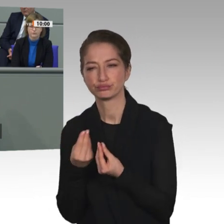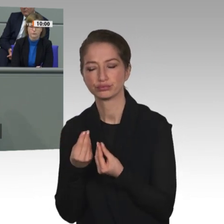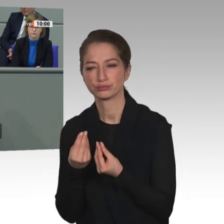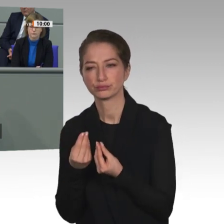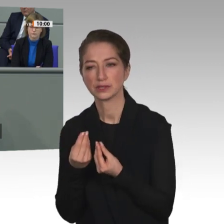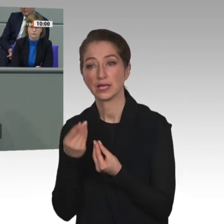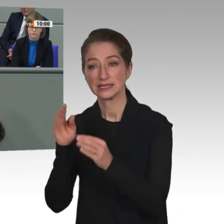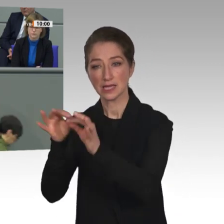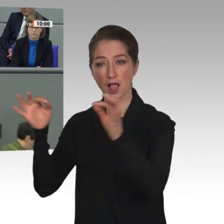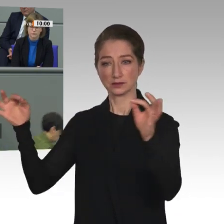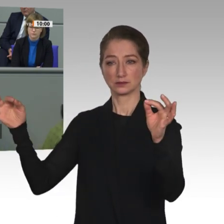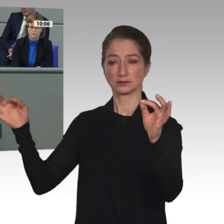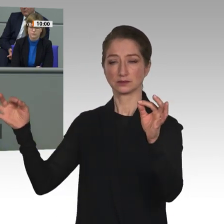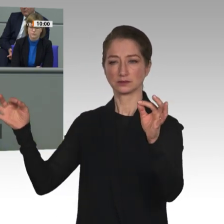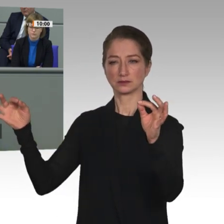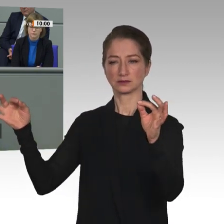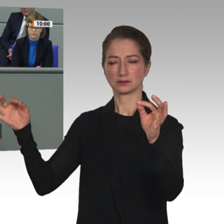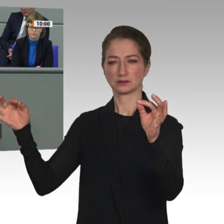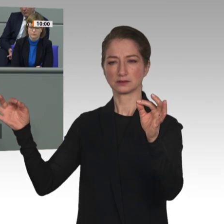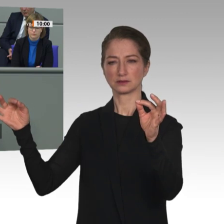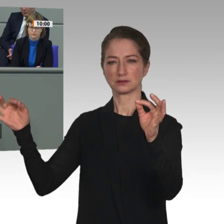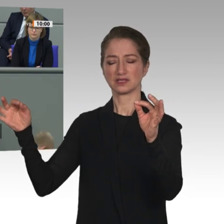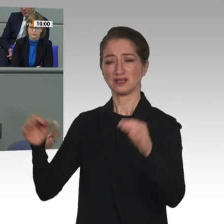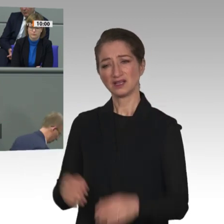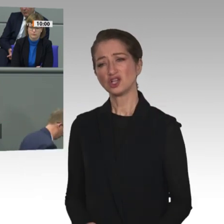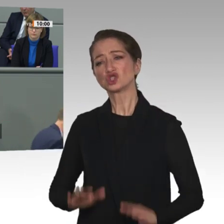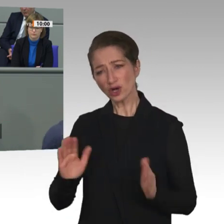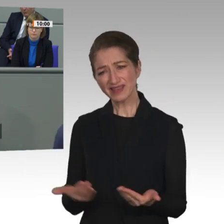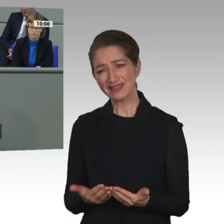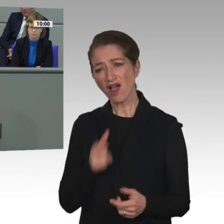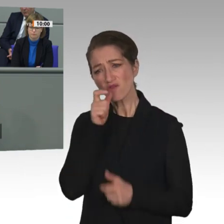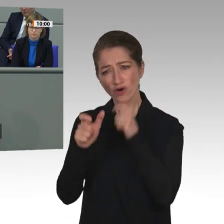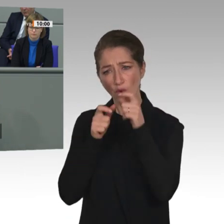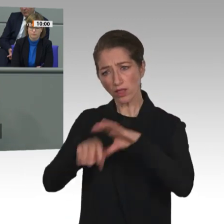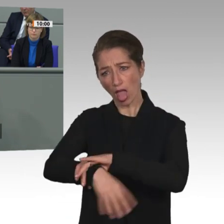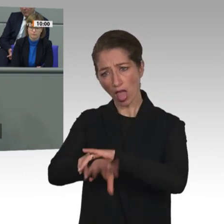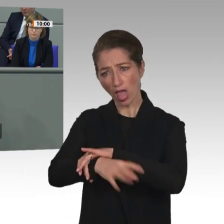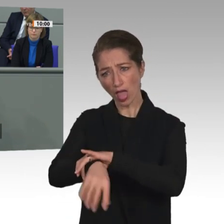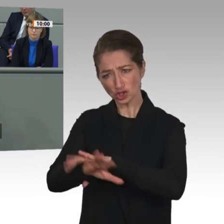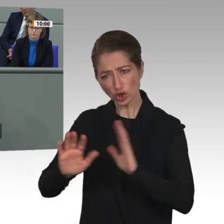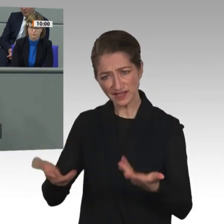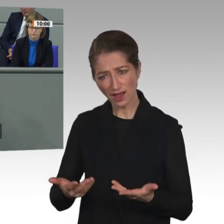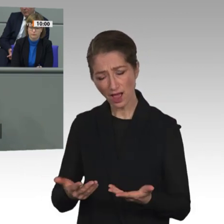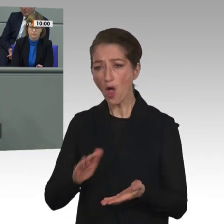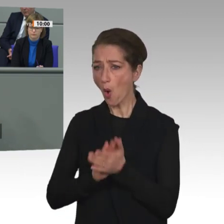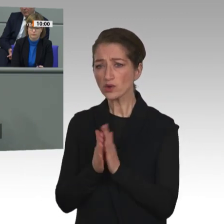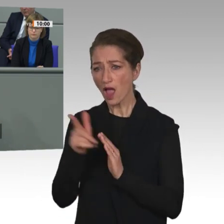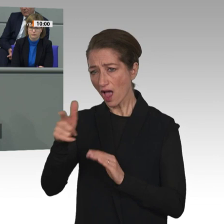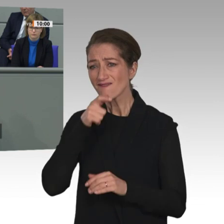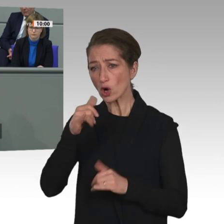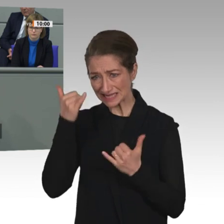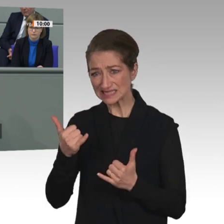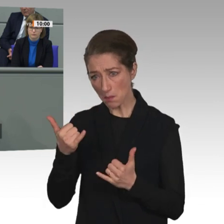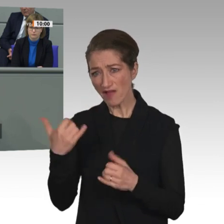die Aussage, gibt es jetzt wieder nur Worte der Anteilnahme oder folgen diesen Worten